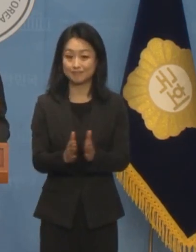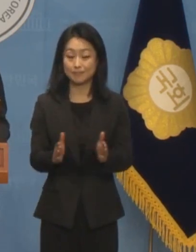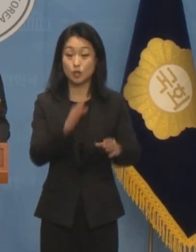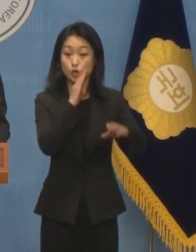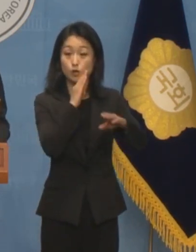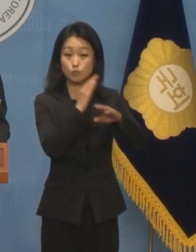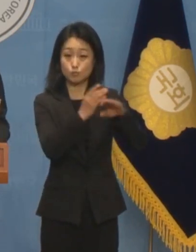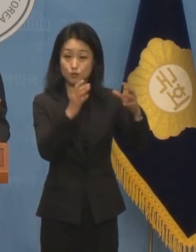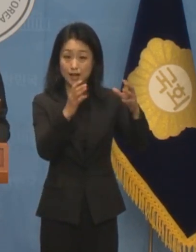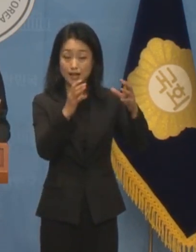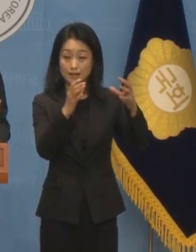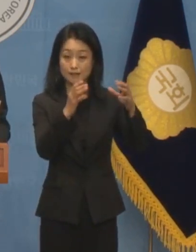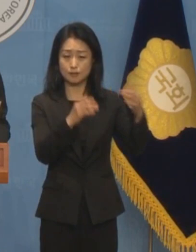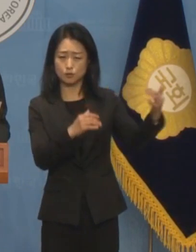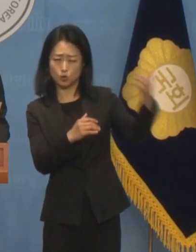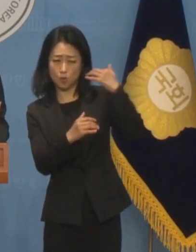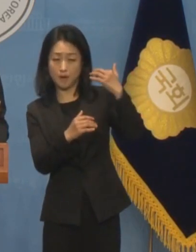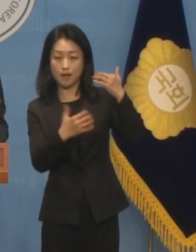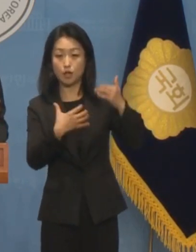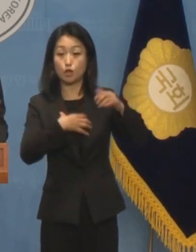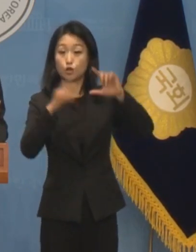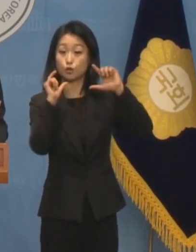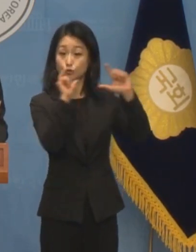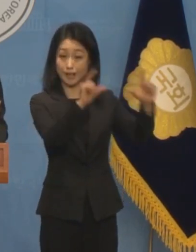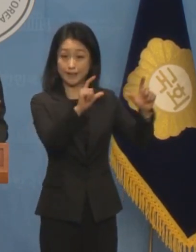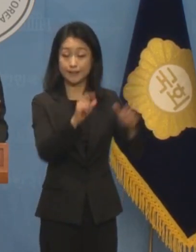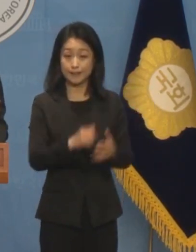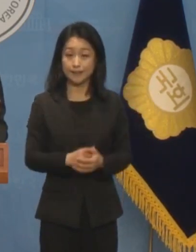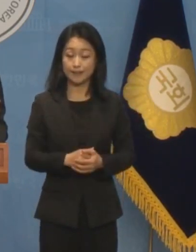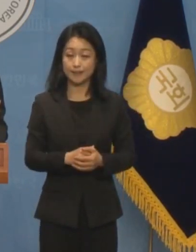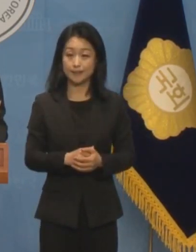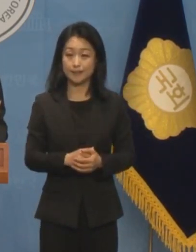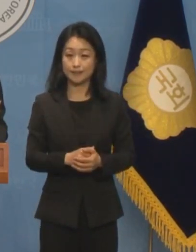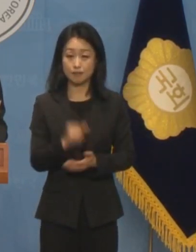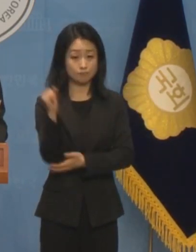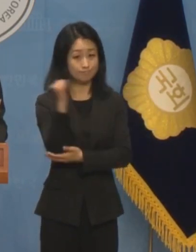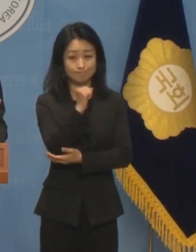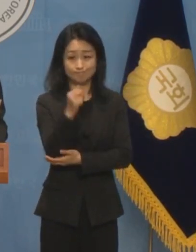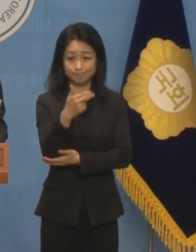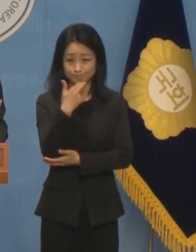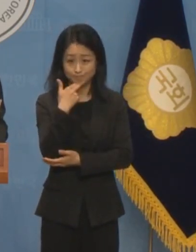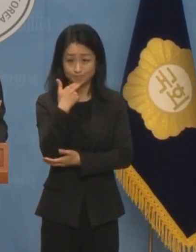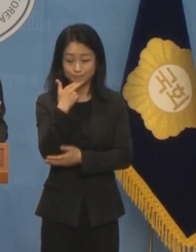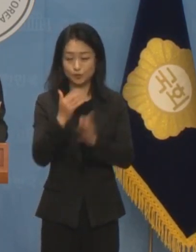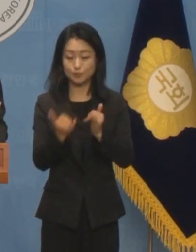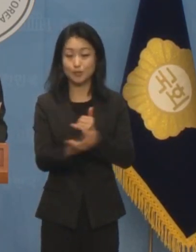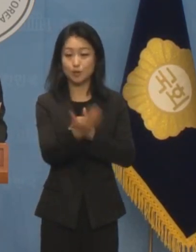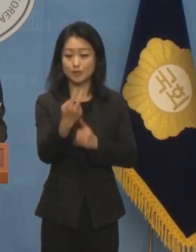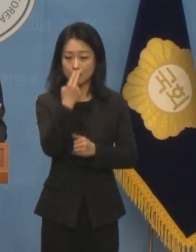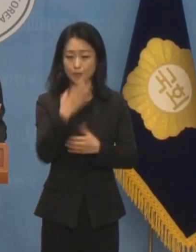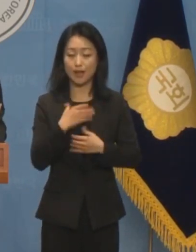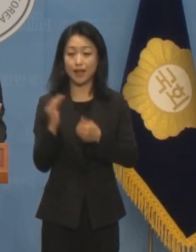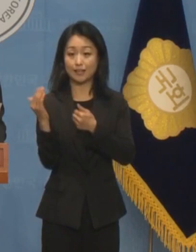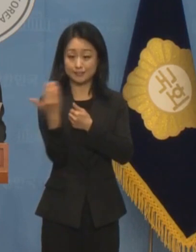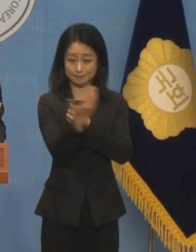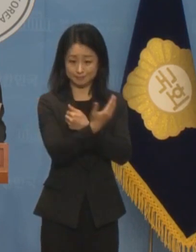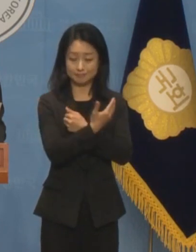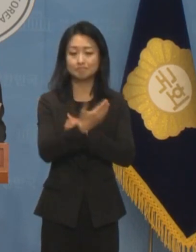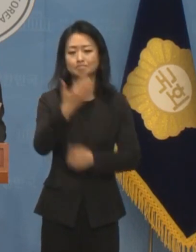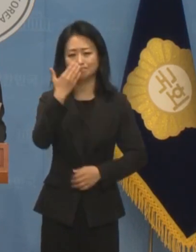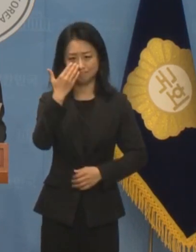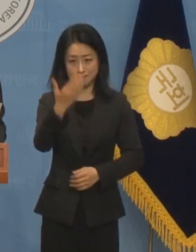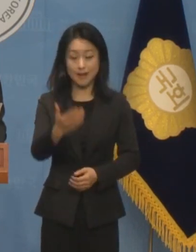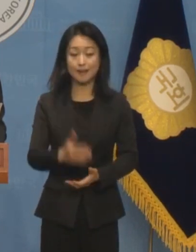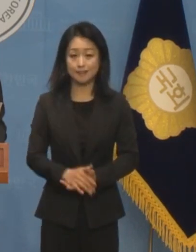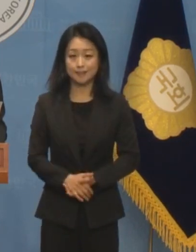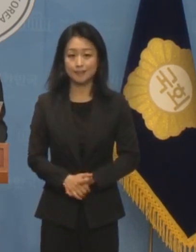북한의 무모한 도발 행위를 강력히 규탄하며 한치의 흔들림 없이 국민의 생명과 안전을 지켜내겠습니다.